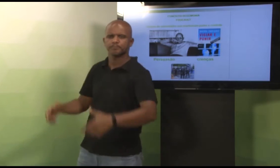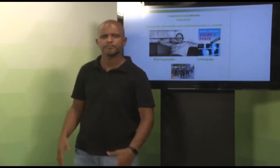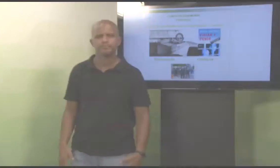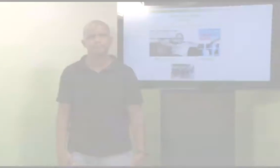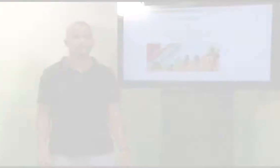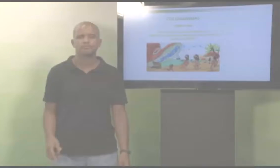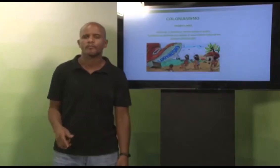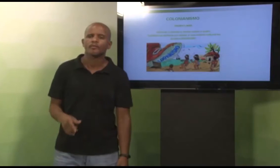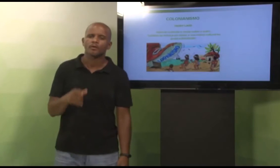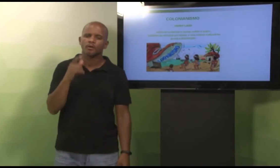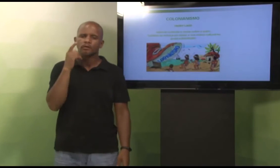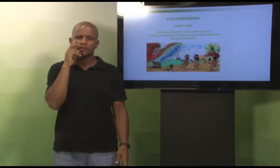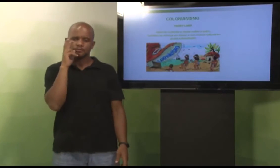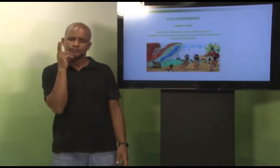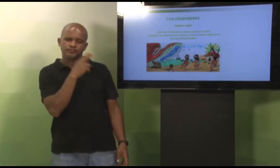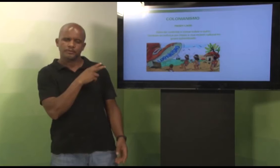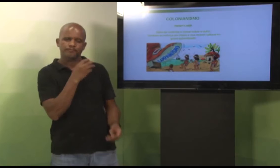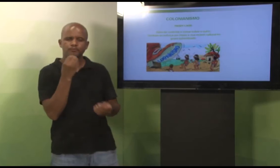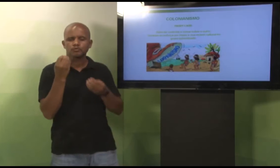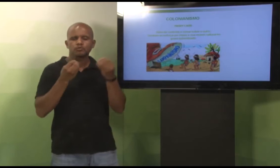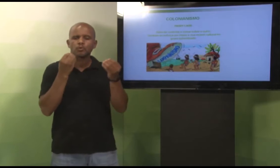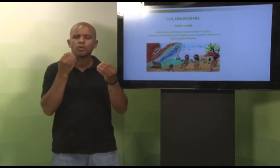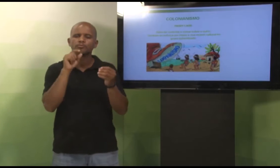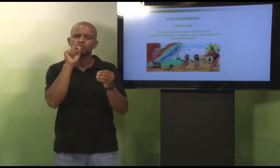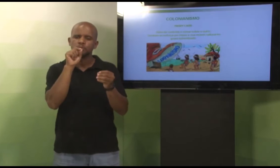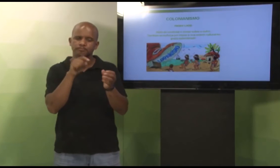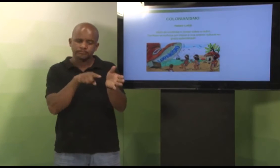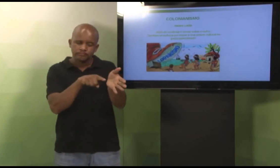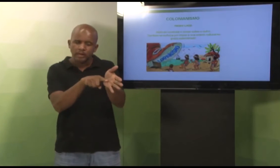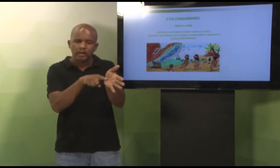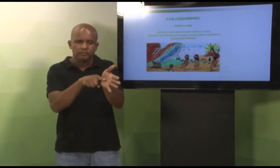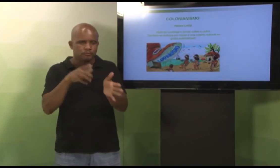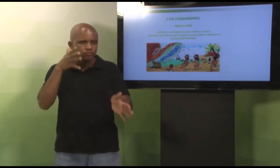a ter autonomia e não ser controlado pelo grupo maioritário.